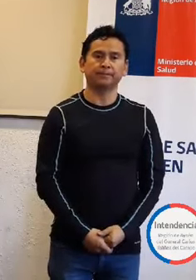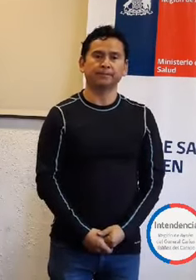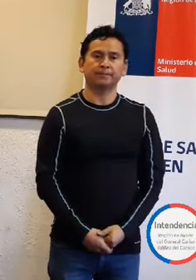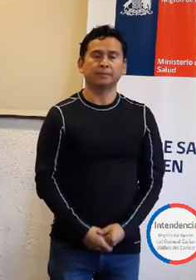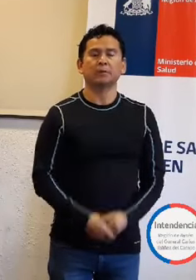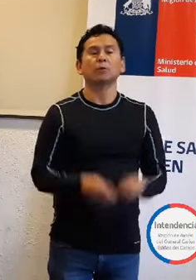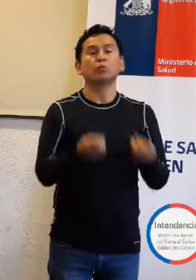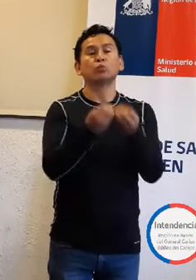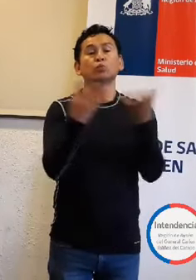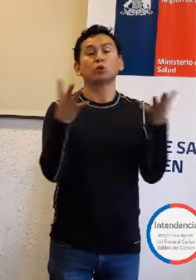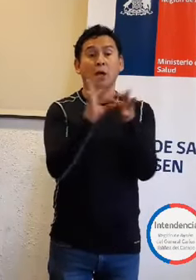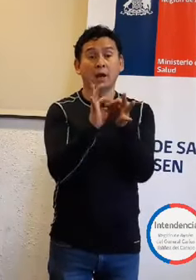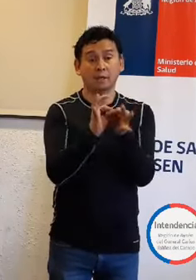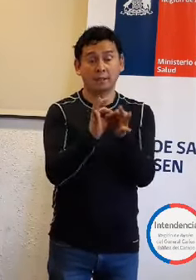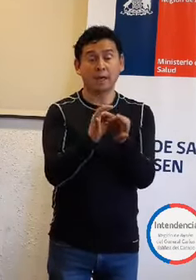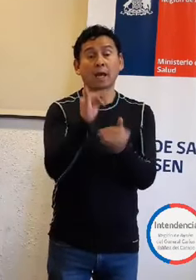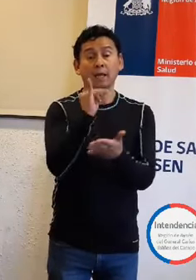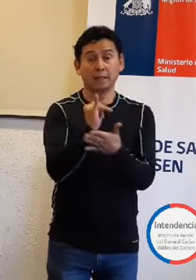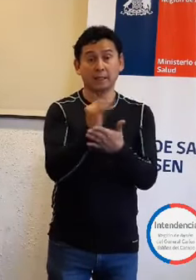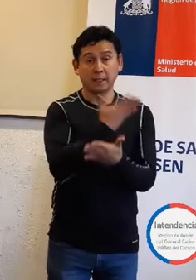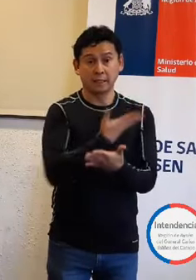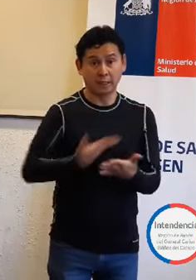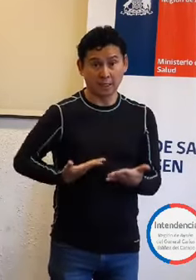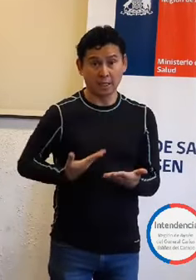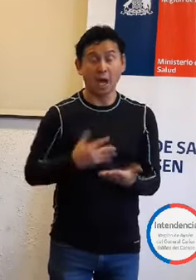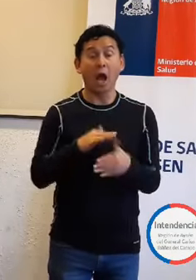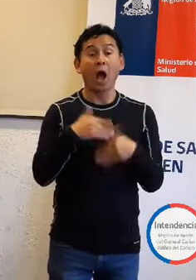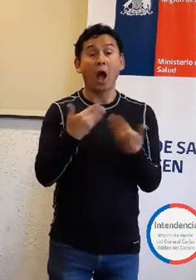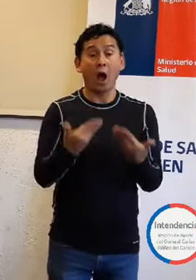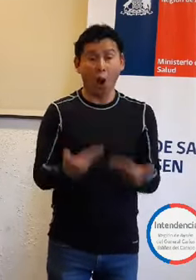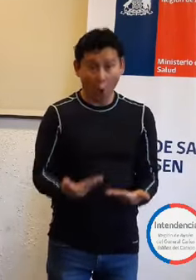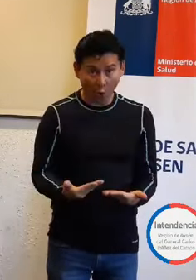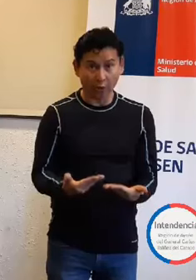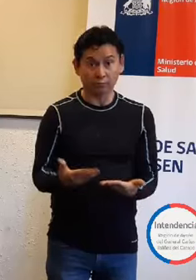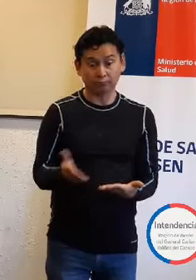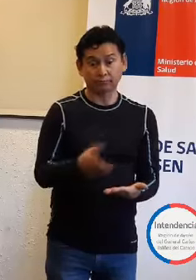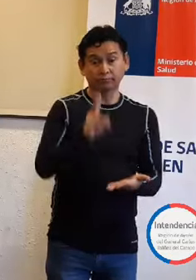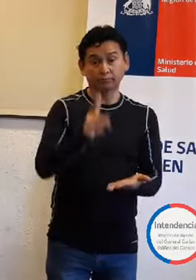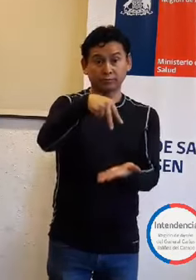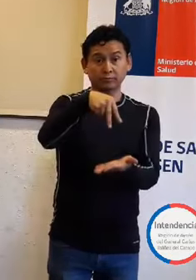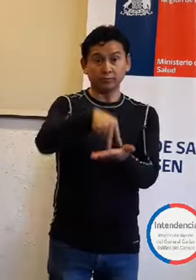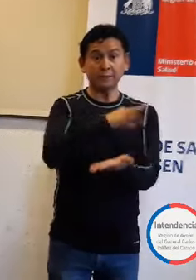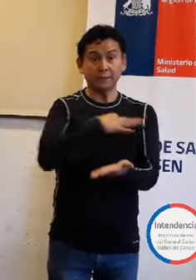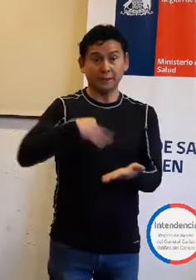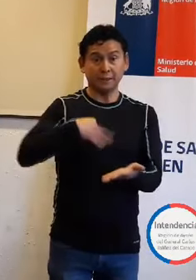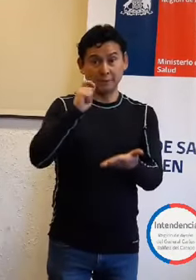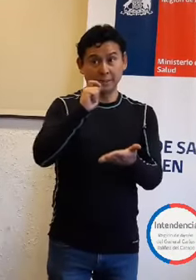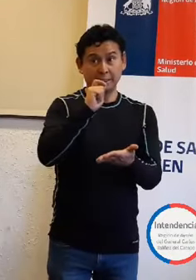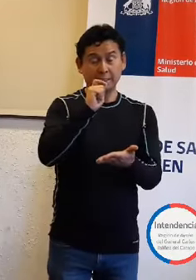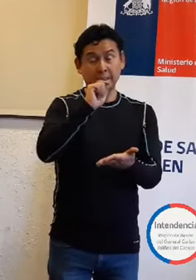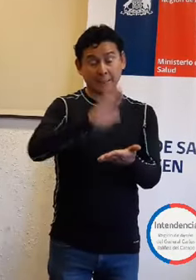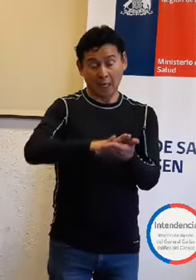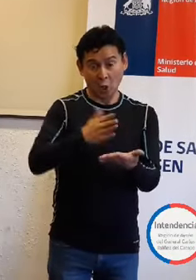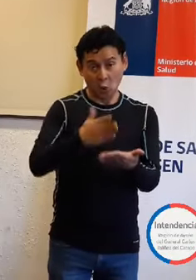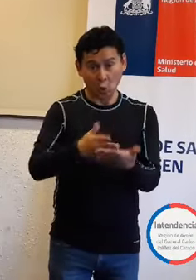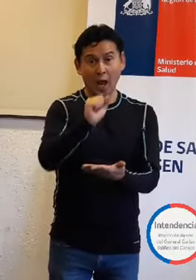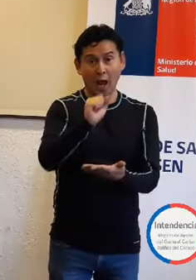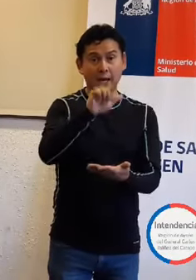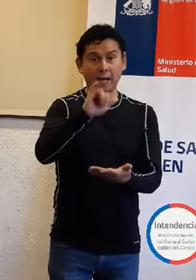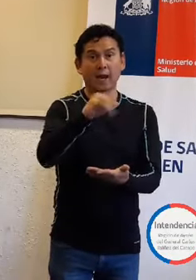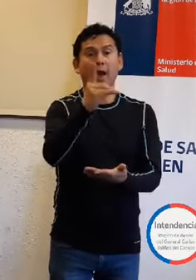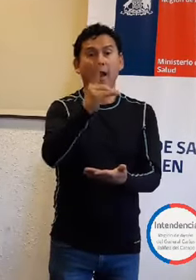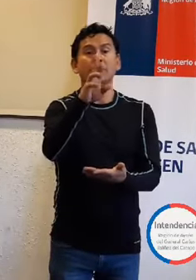Muchas gracias Intendente. Ahora invitamos a la Ceremi de Salud Alejandra Valdebenito quien nos va